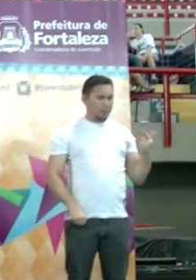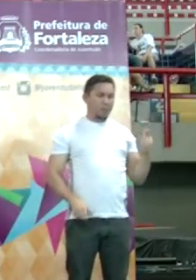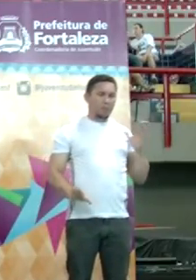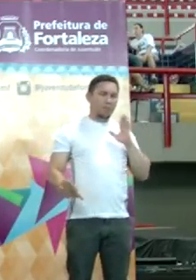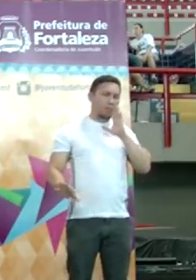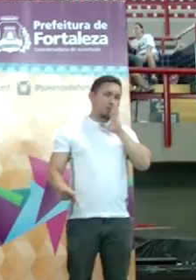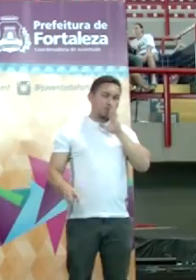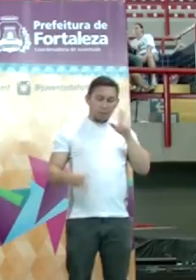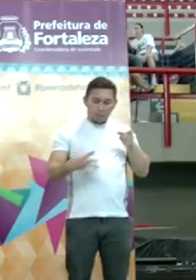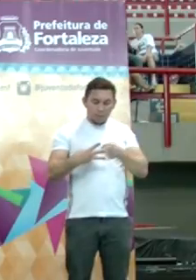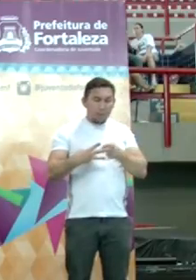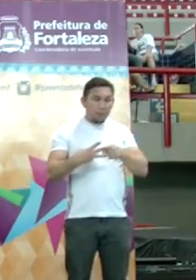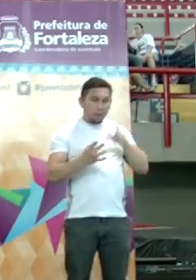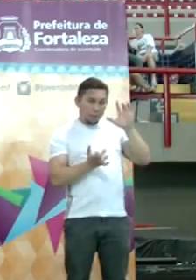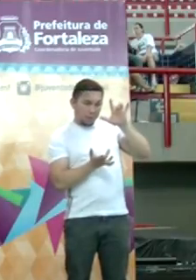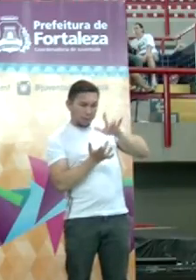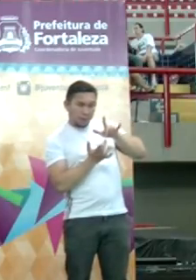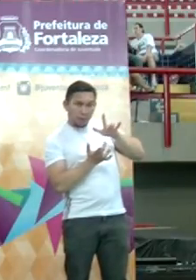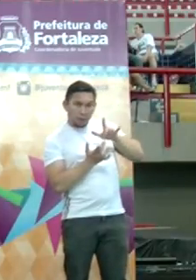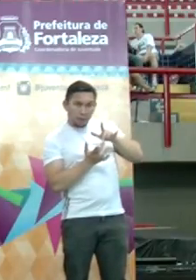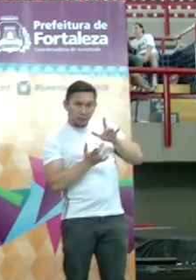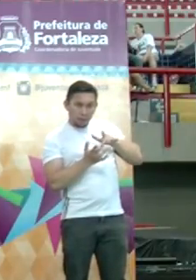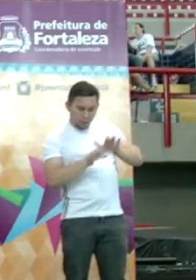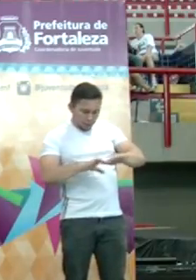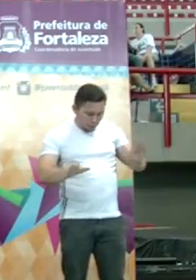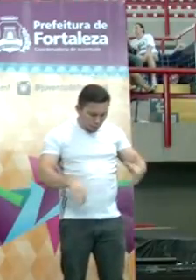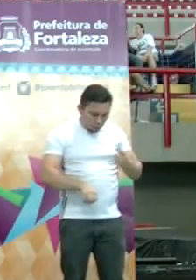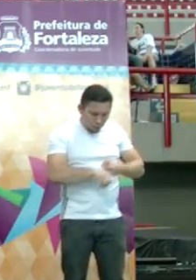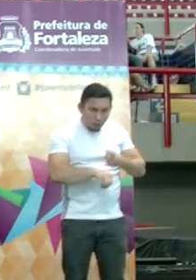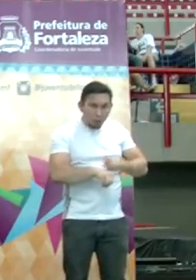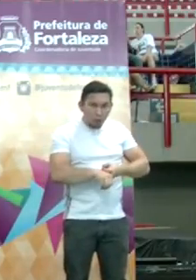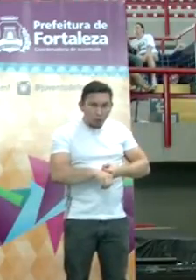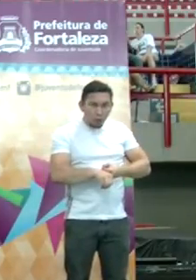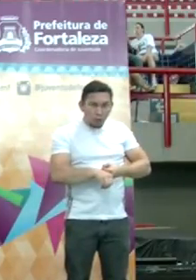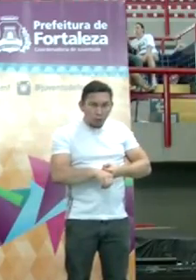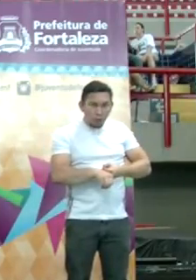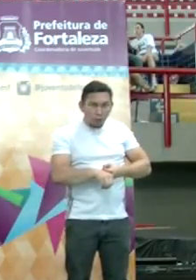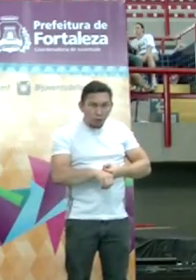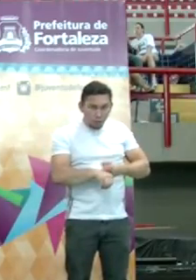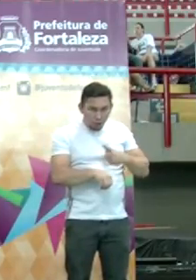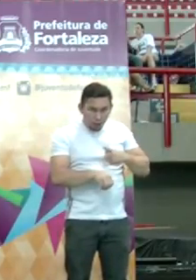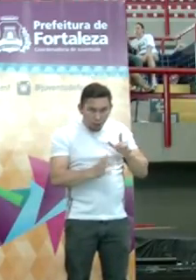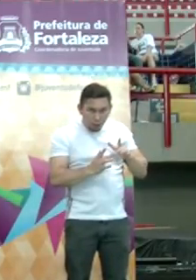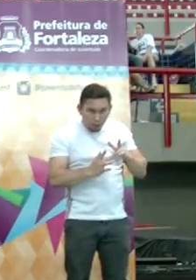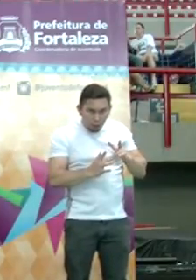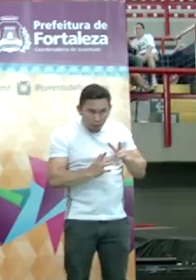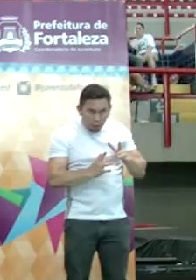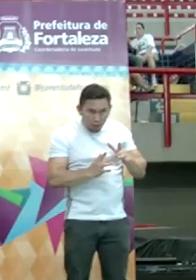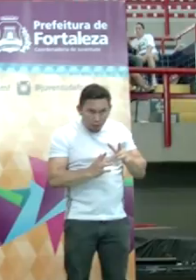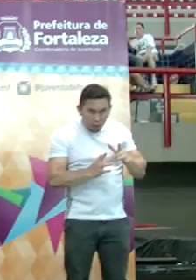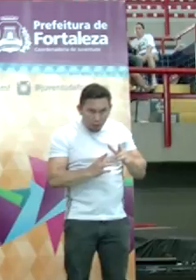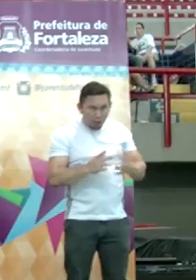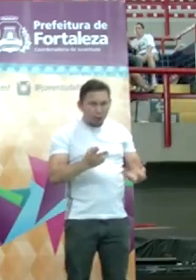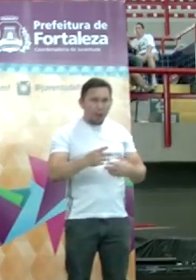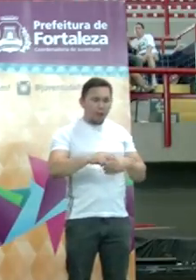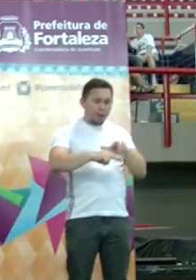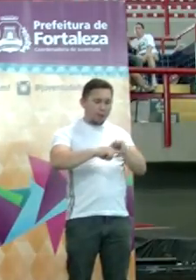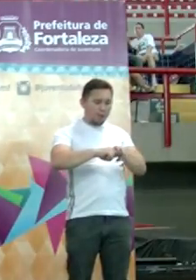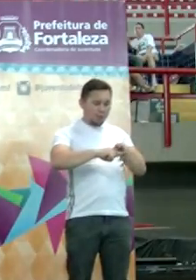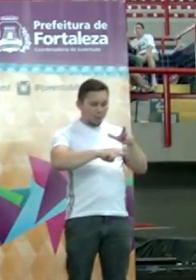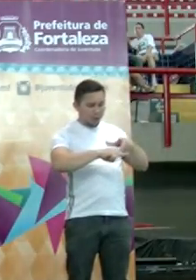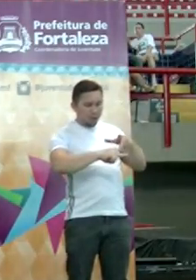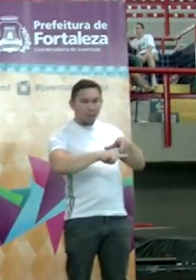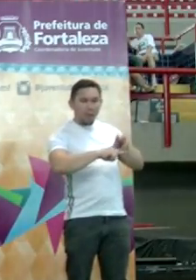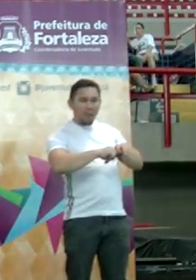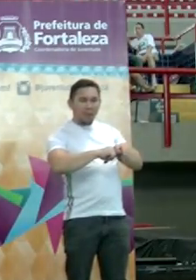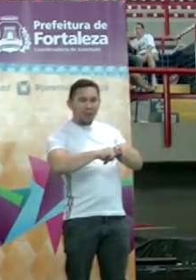Não. Eu estou em contato com algum corpo sólido? Com quem? Tem uma normal ou não tem? Eu estou